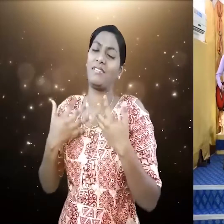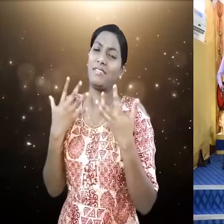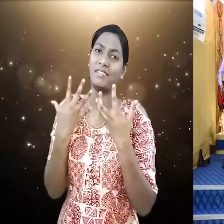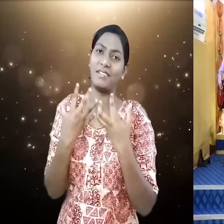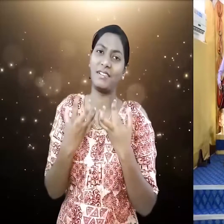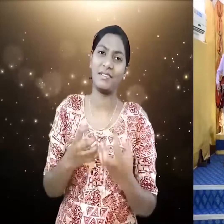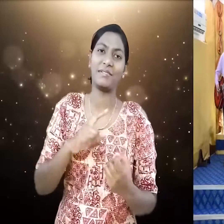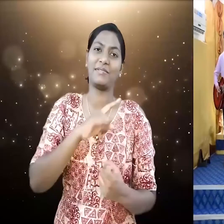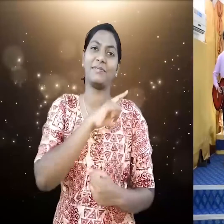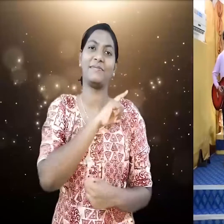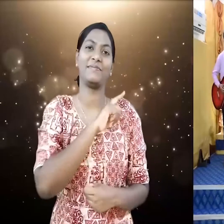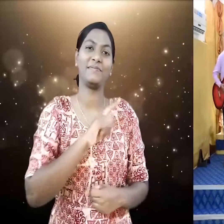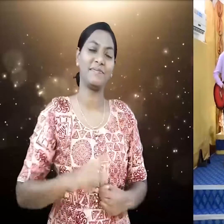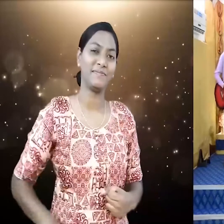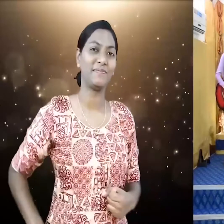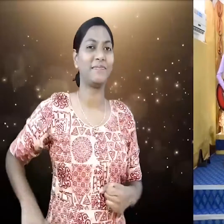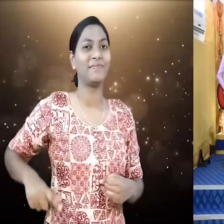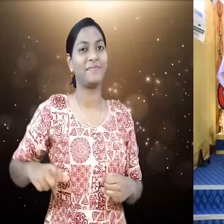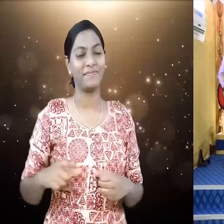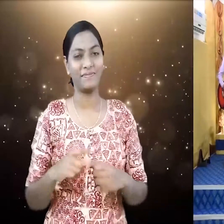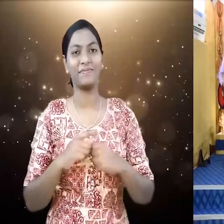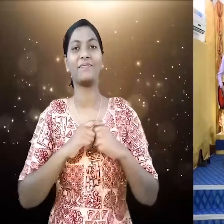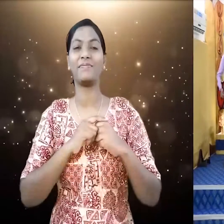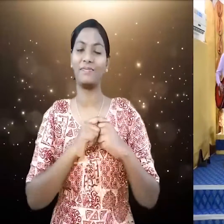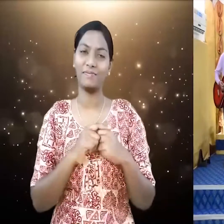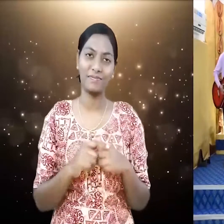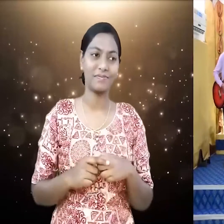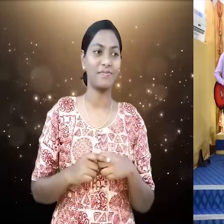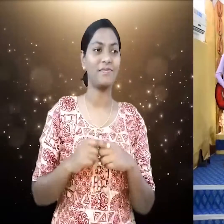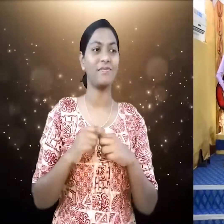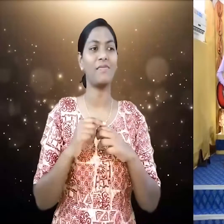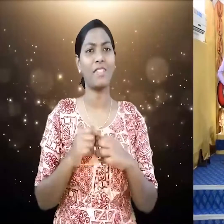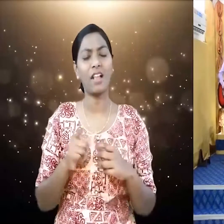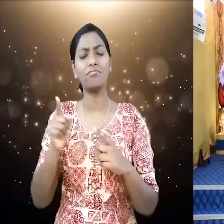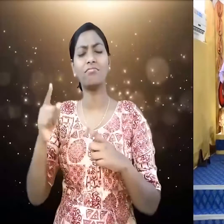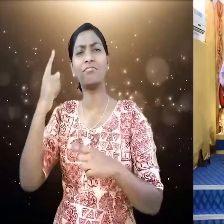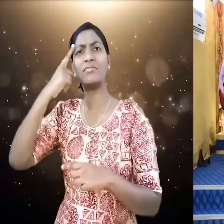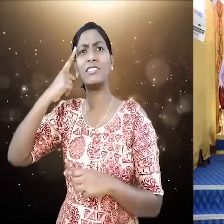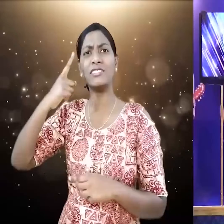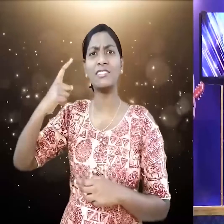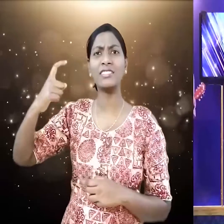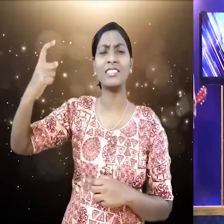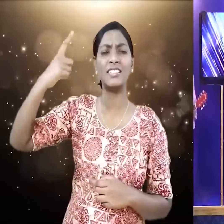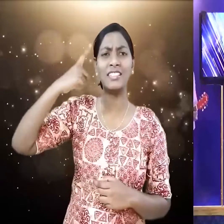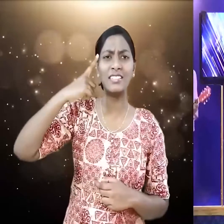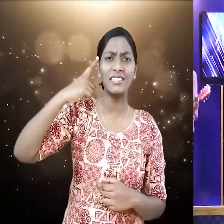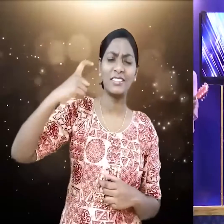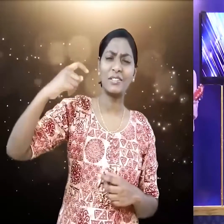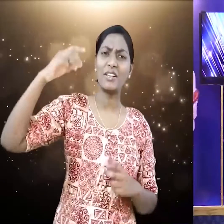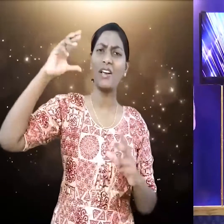तेरी उपस्थिति में प्रभु उकाब की तरह